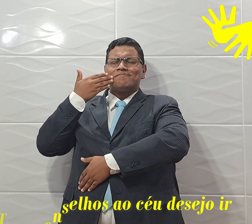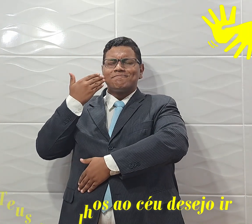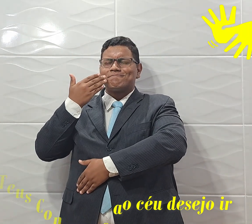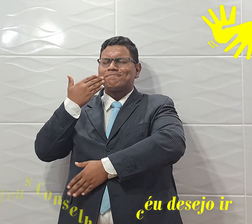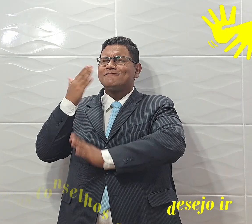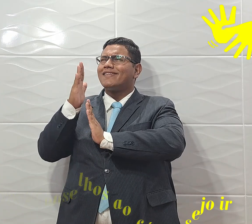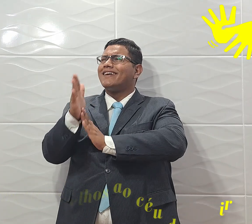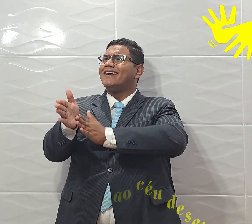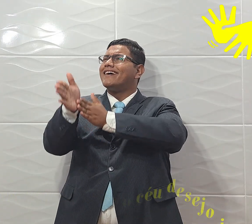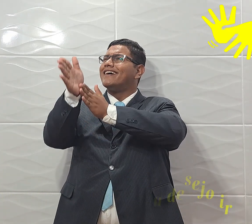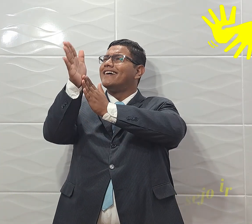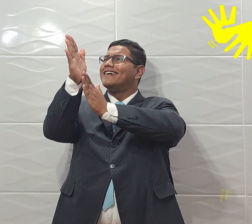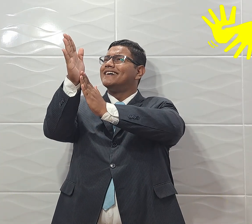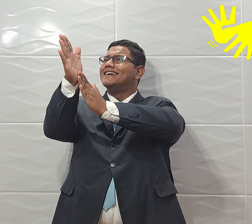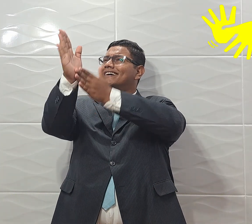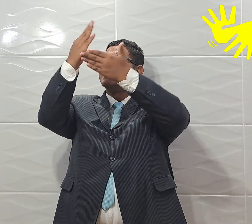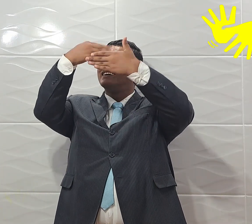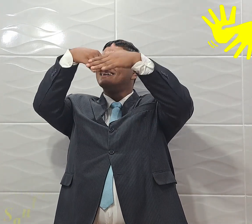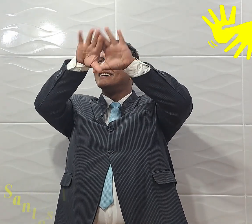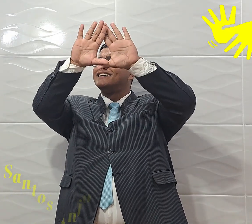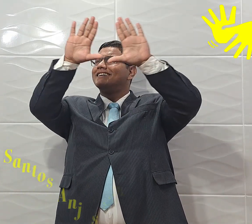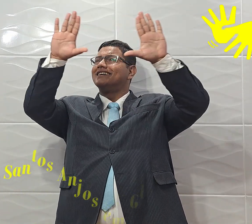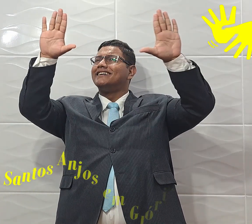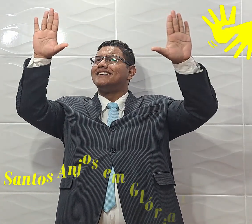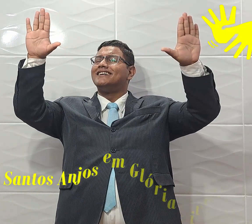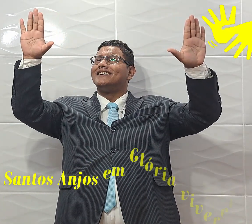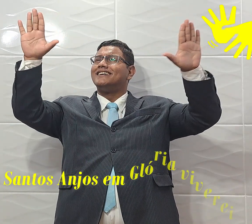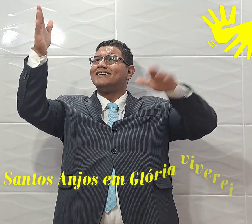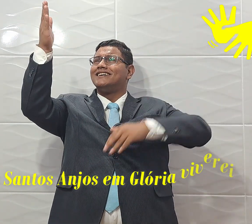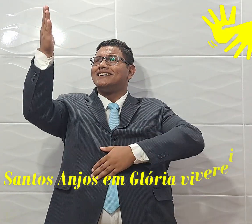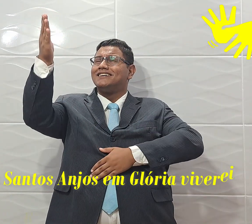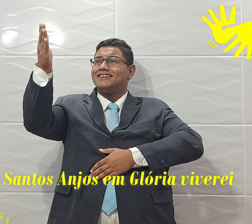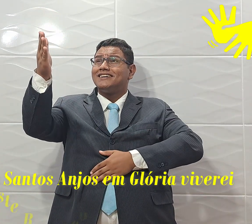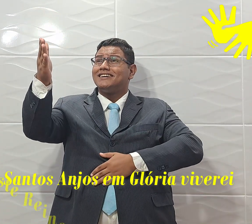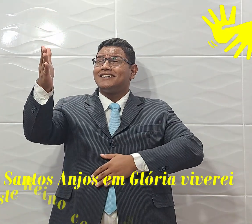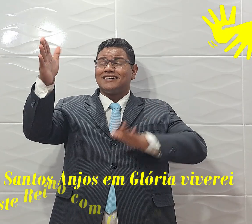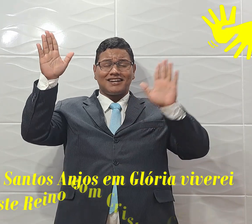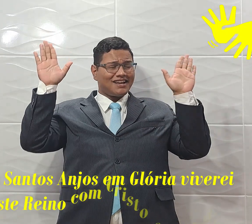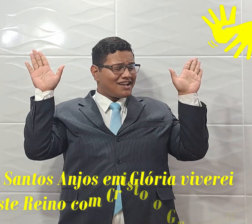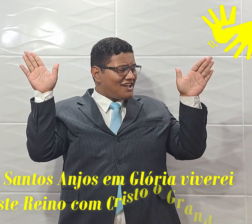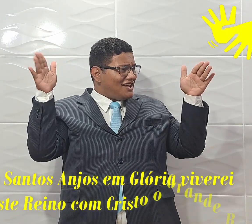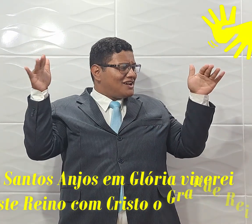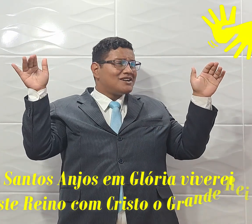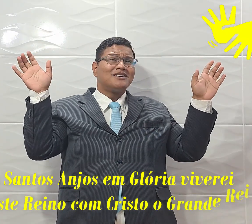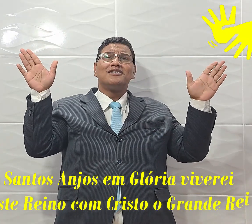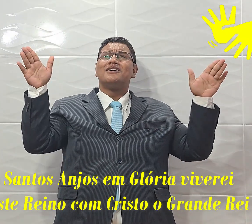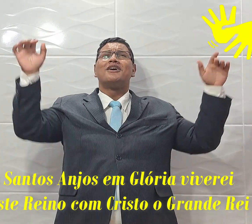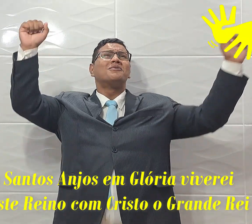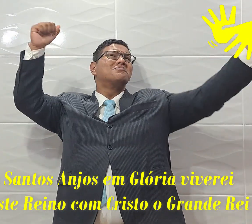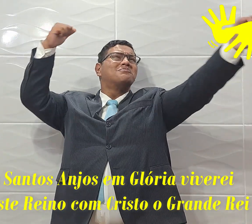céu. Desejo ir unido aos santos anjos,